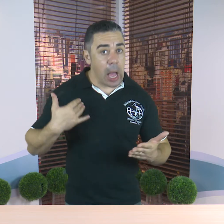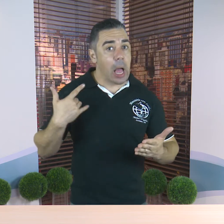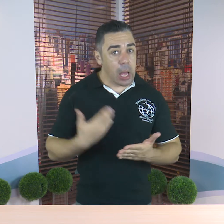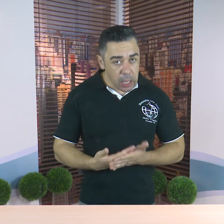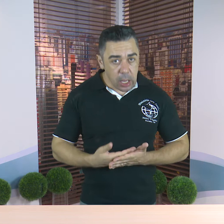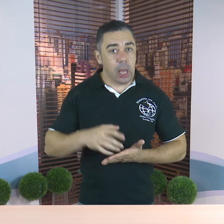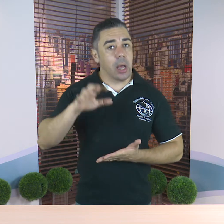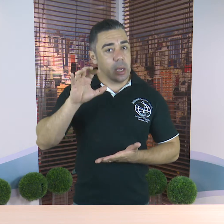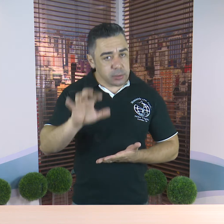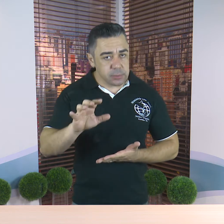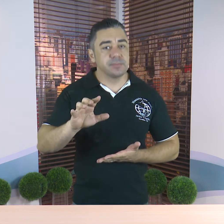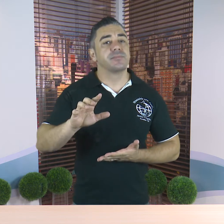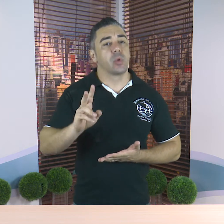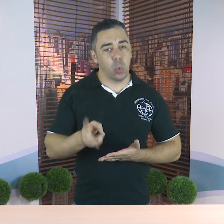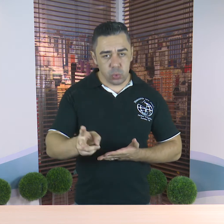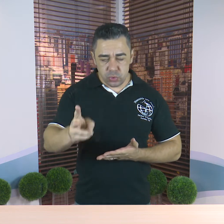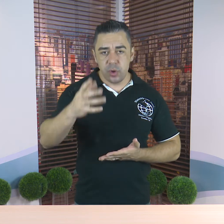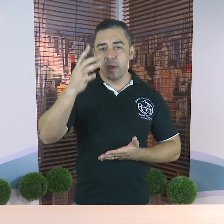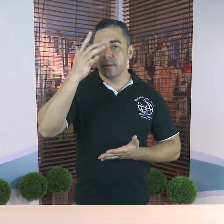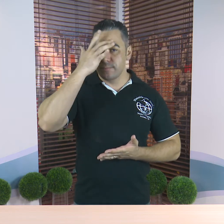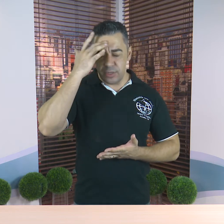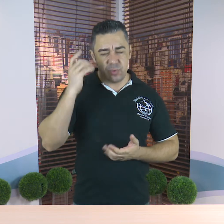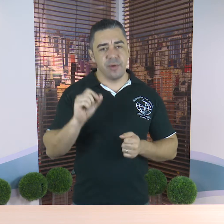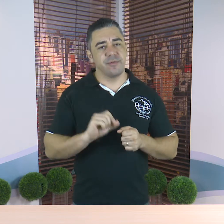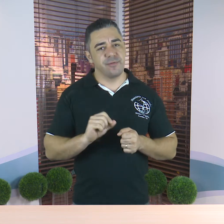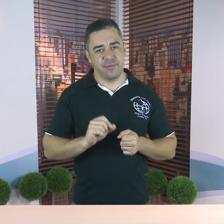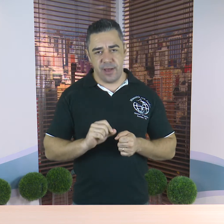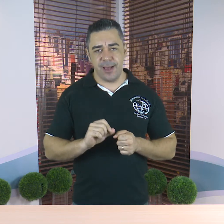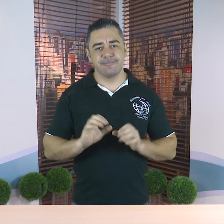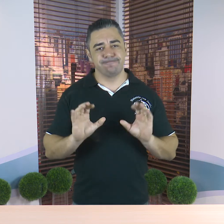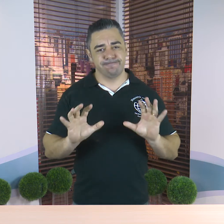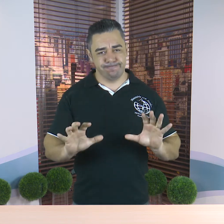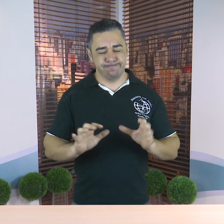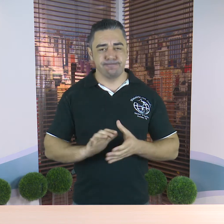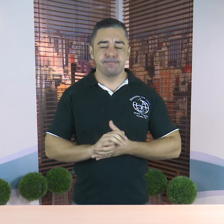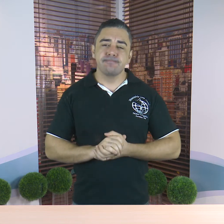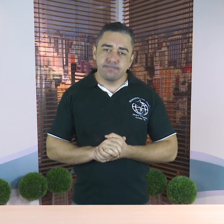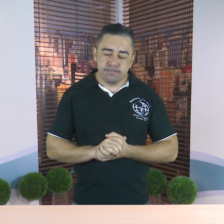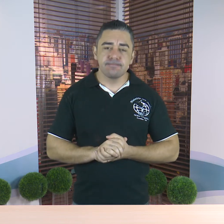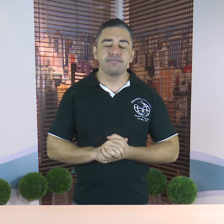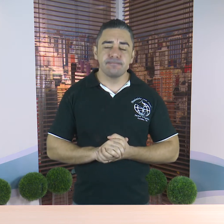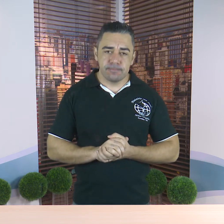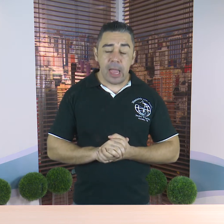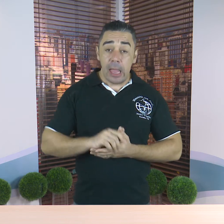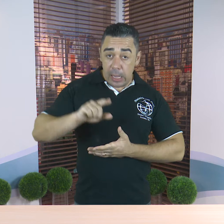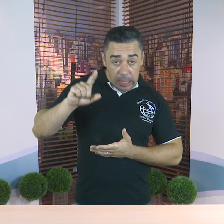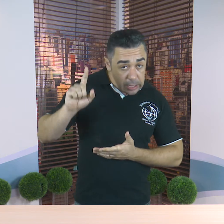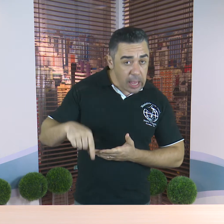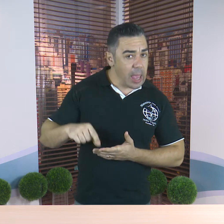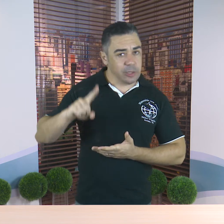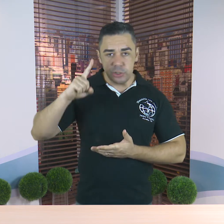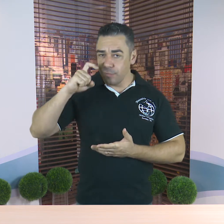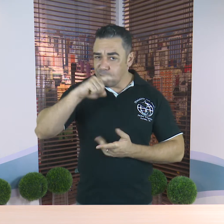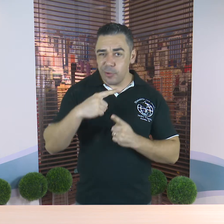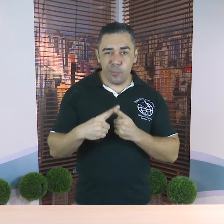é, infelizmente, muito mais comum do que se imagina. E ganha proporções mais